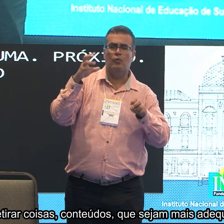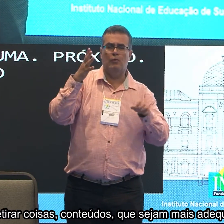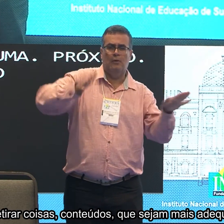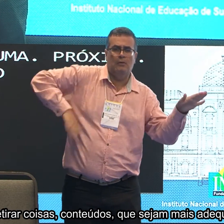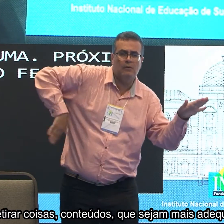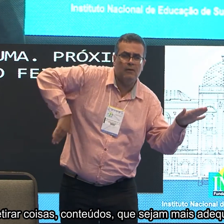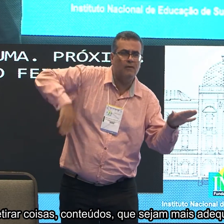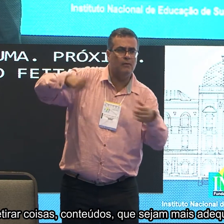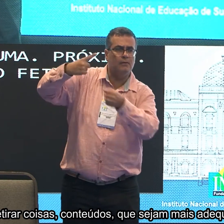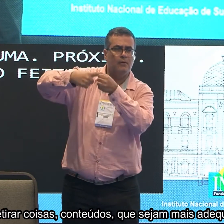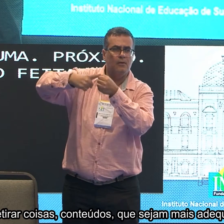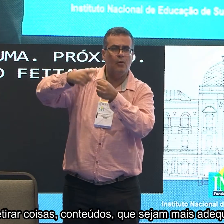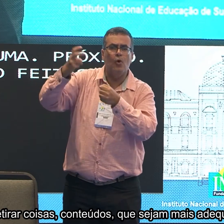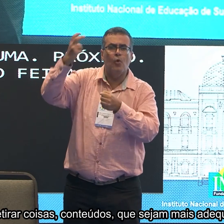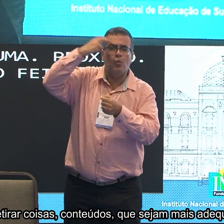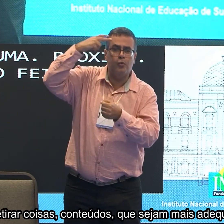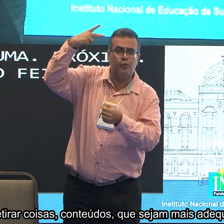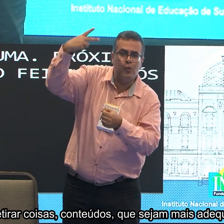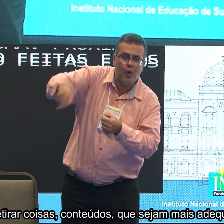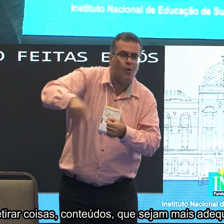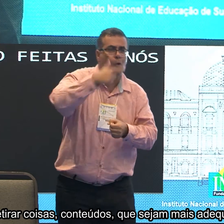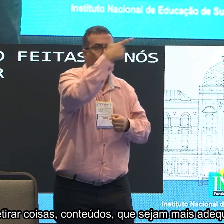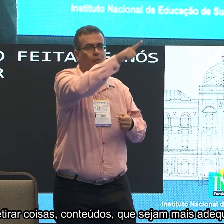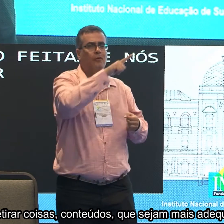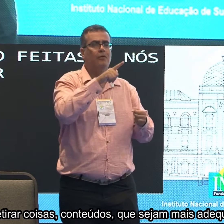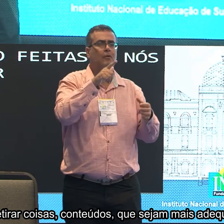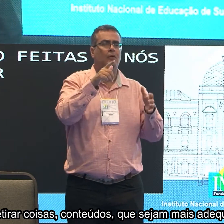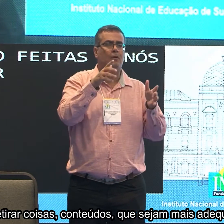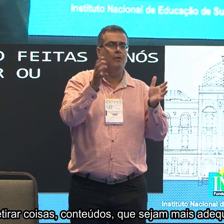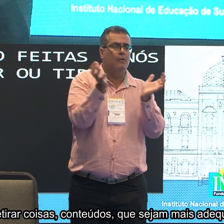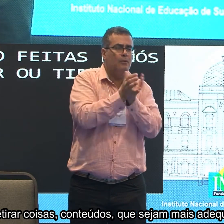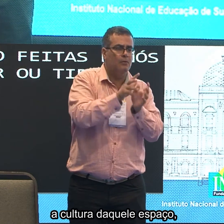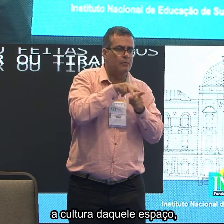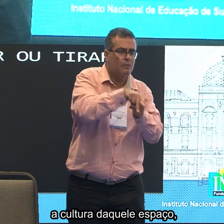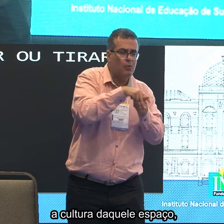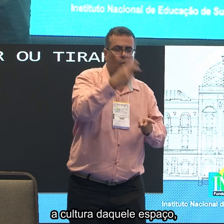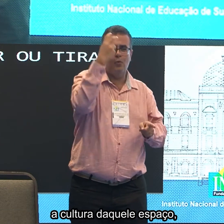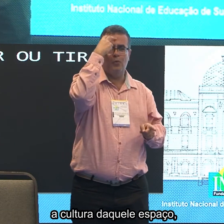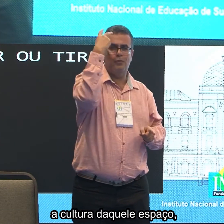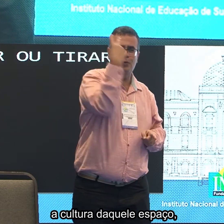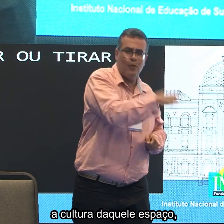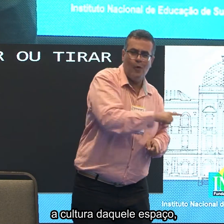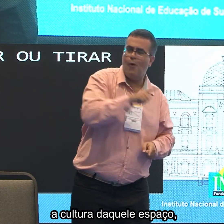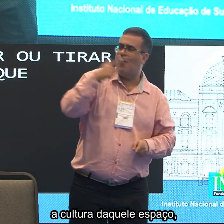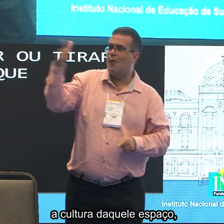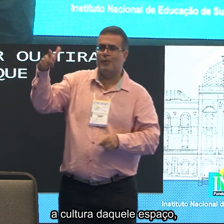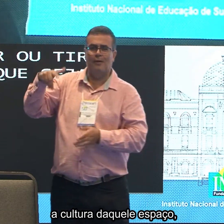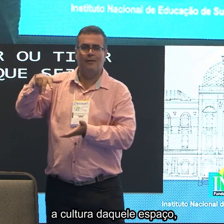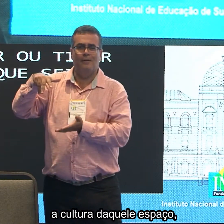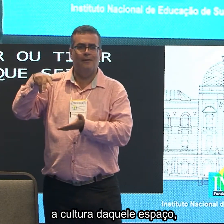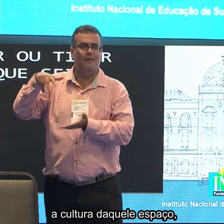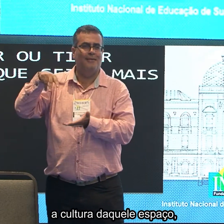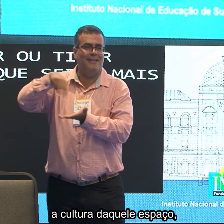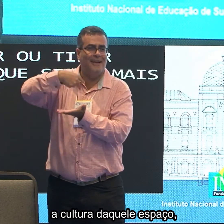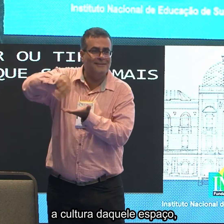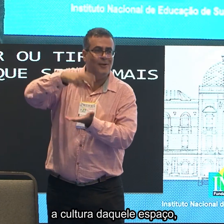tirar coisas, conteúdos que sejam mais adequados à cultura daquele espaço tem um lugar ou que tem